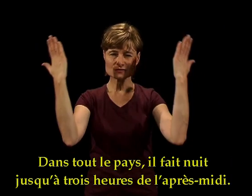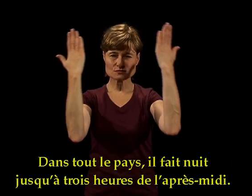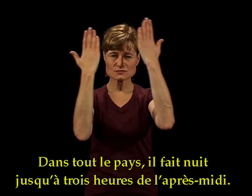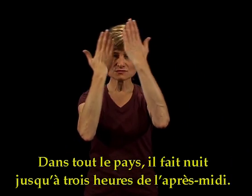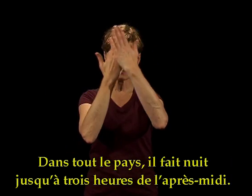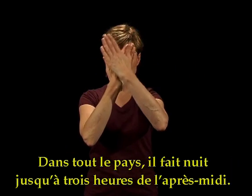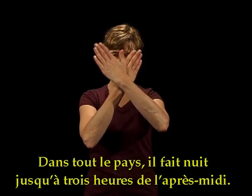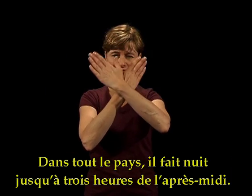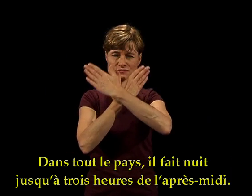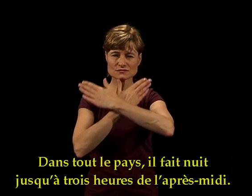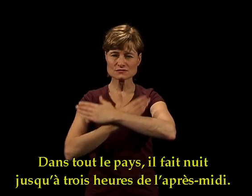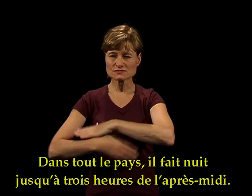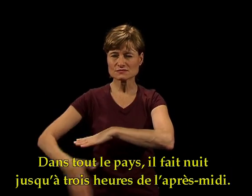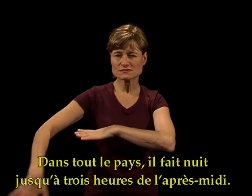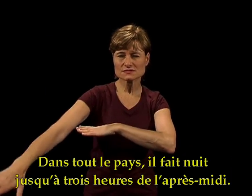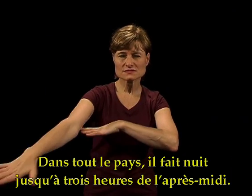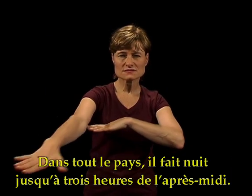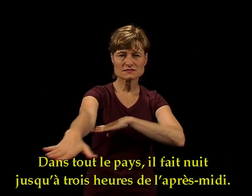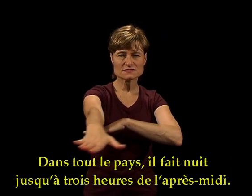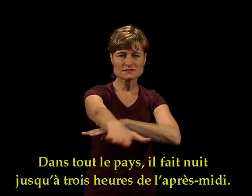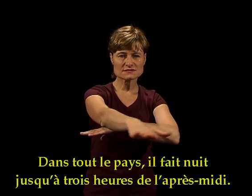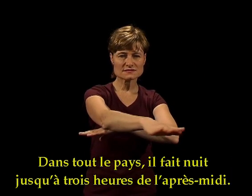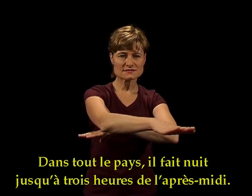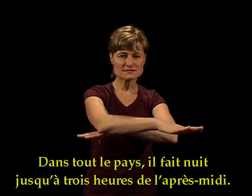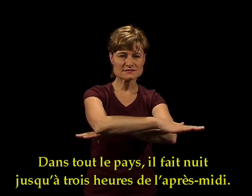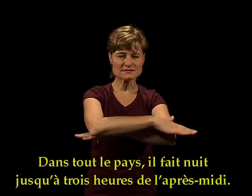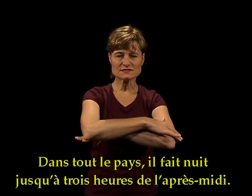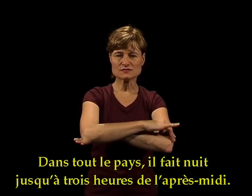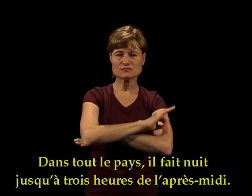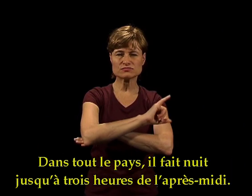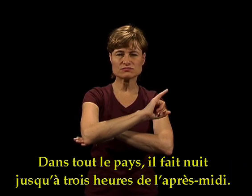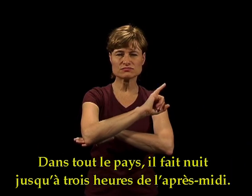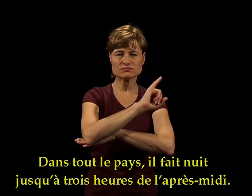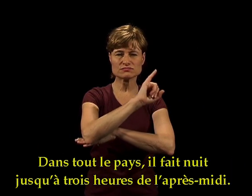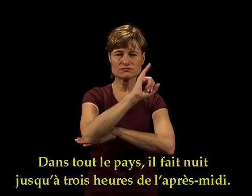Dans tout le pays, il fait nuit jusqu'à 3 heures de l'après-midi.